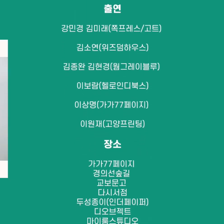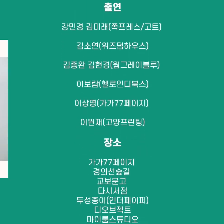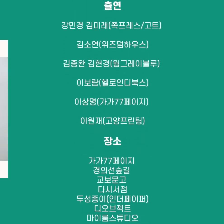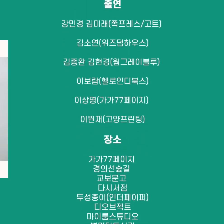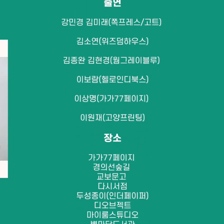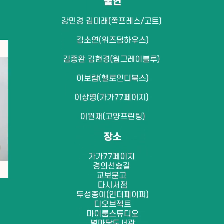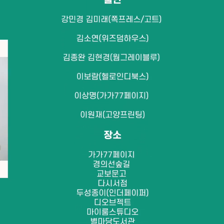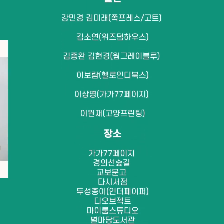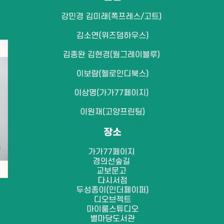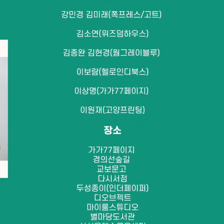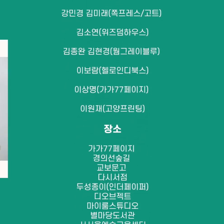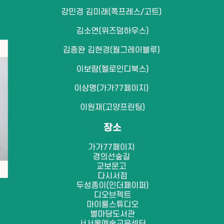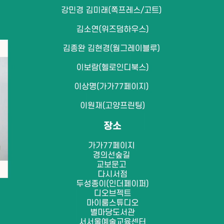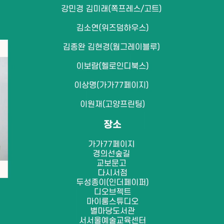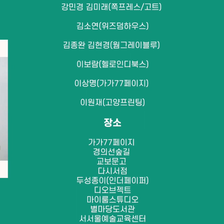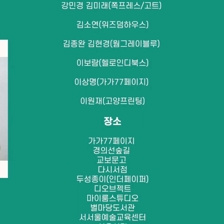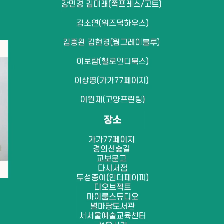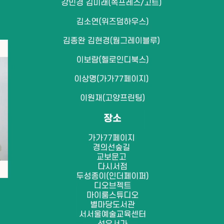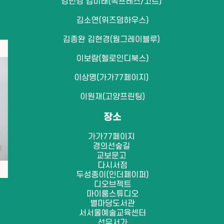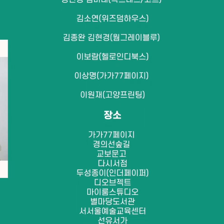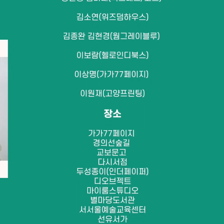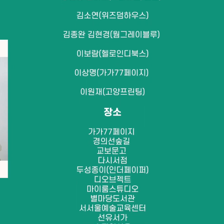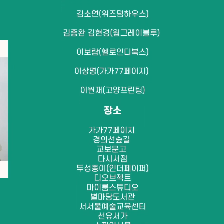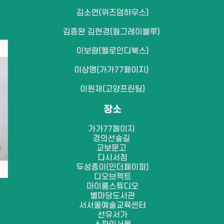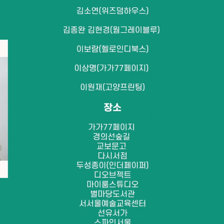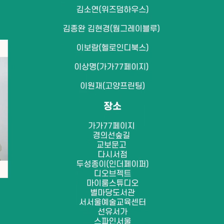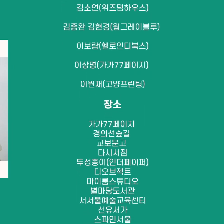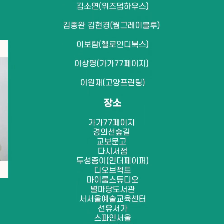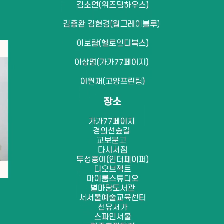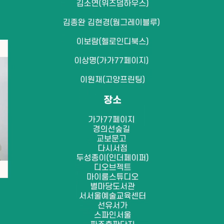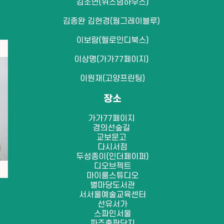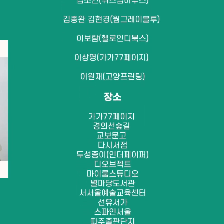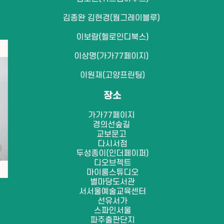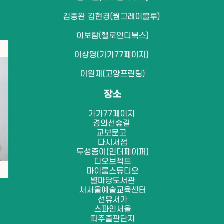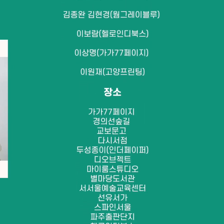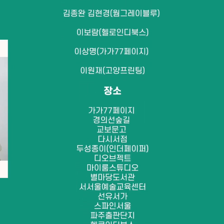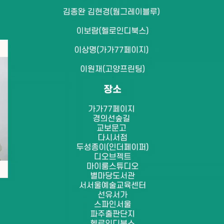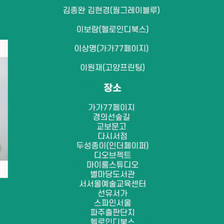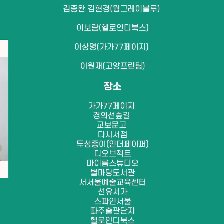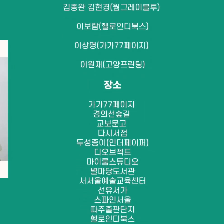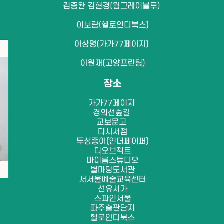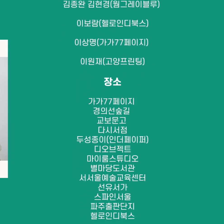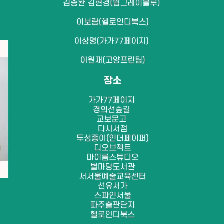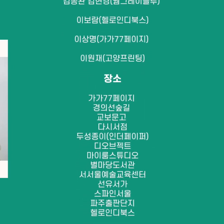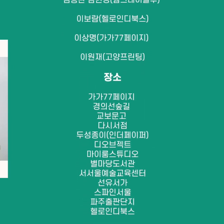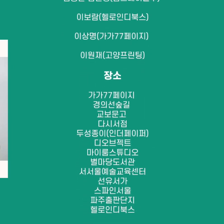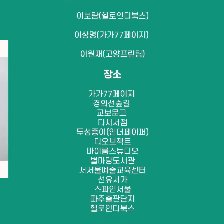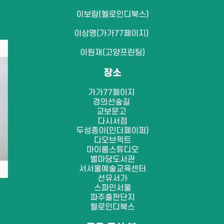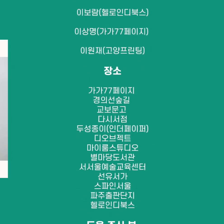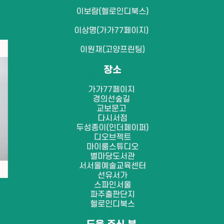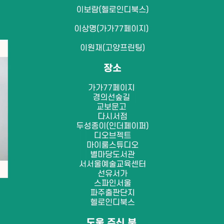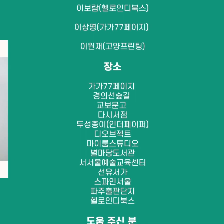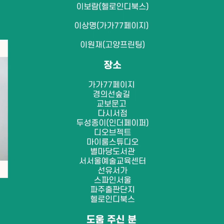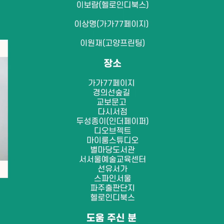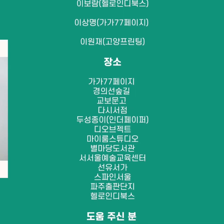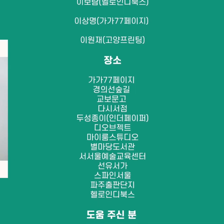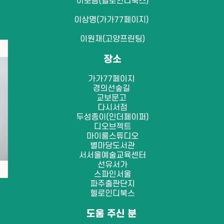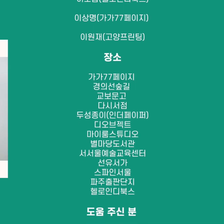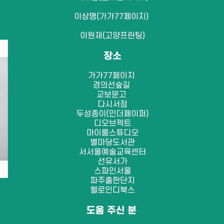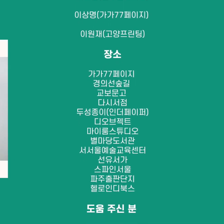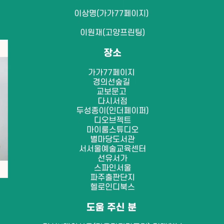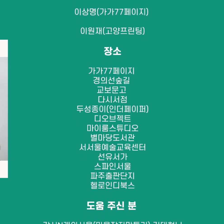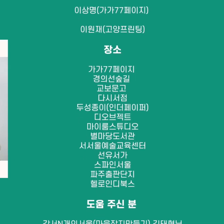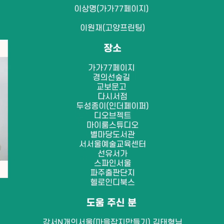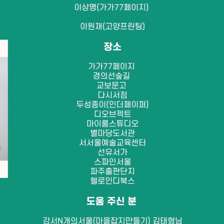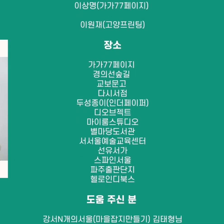직접 하면서 느낀 건 아무래도 전 과정을 스스로 하다 보니까 내 이야기를 잘 묻어나오게끔 해낼